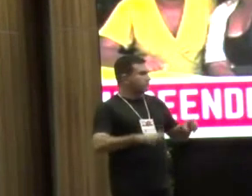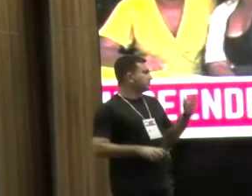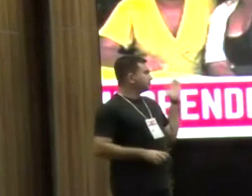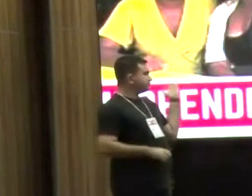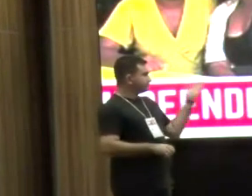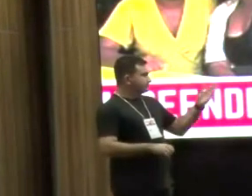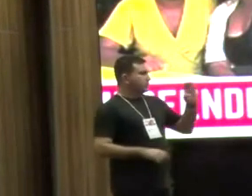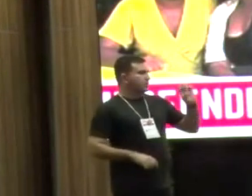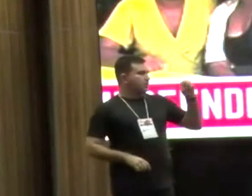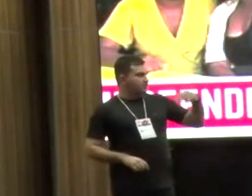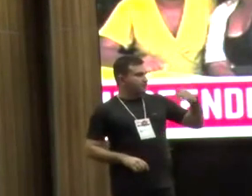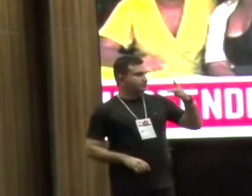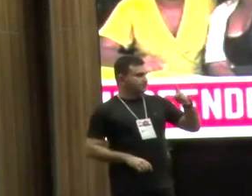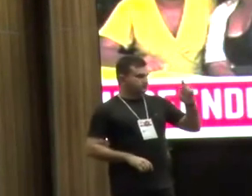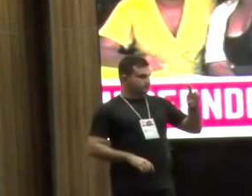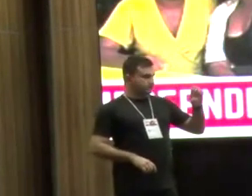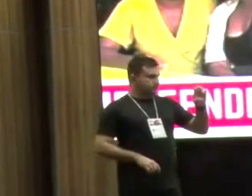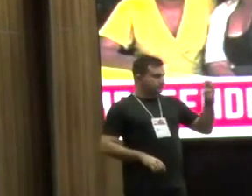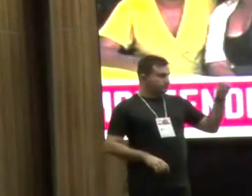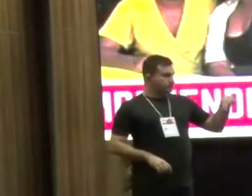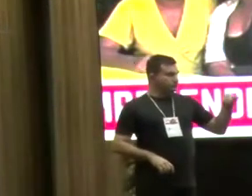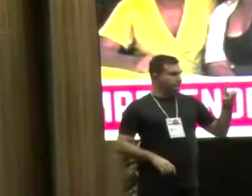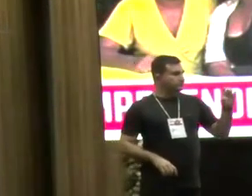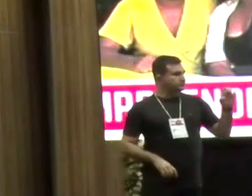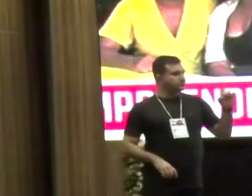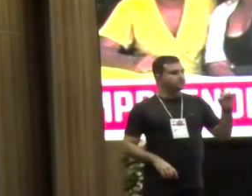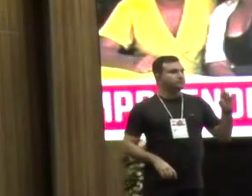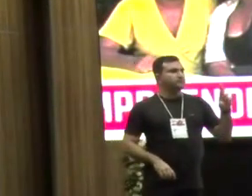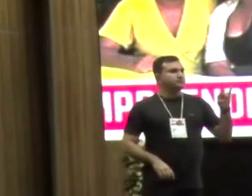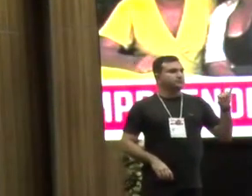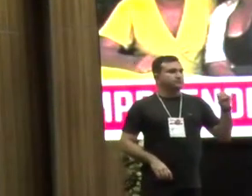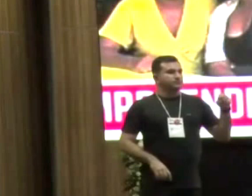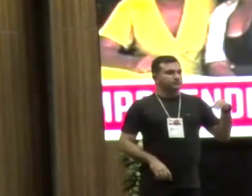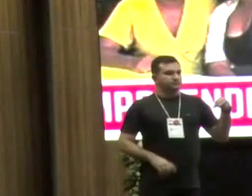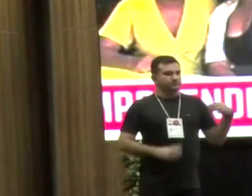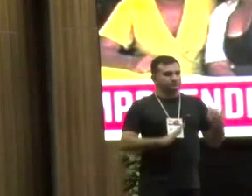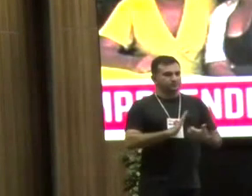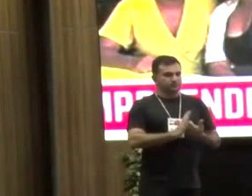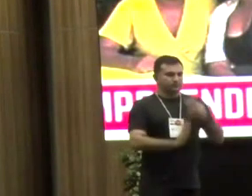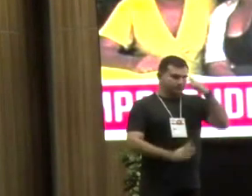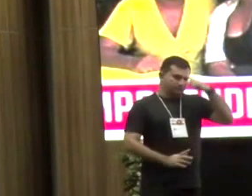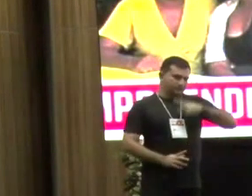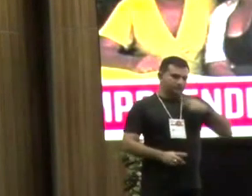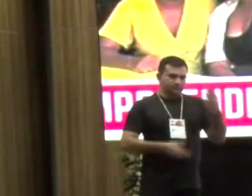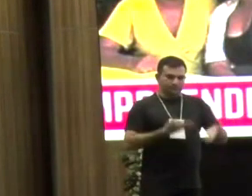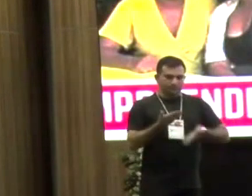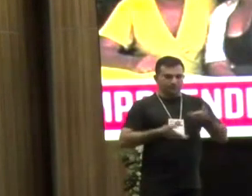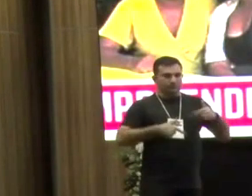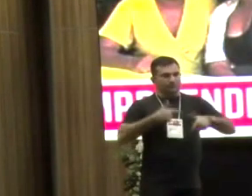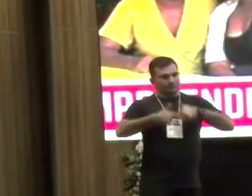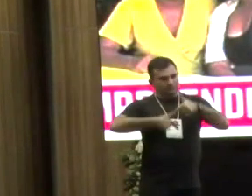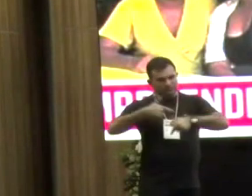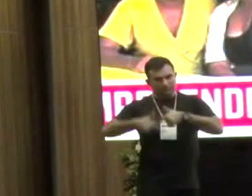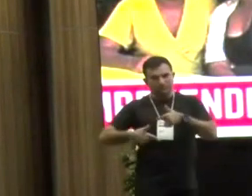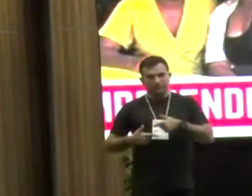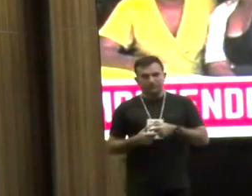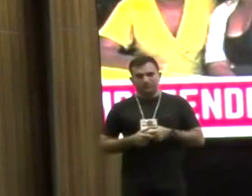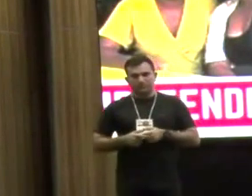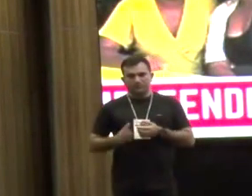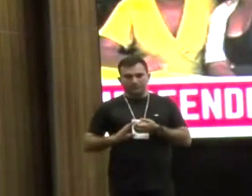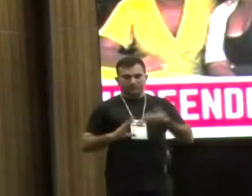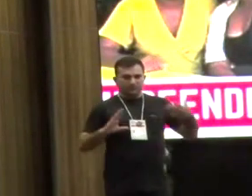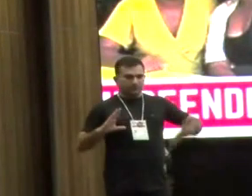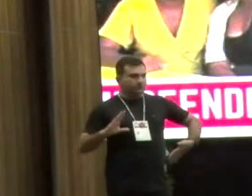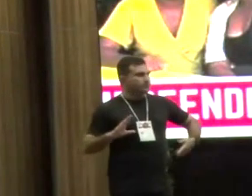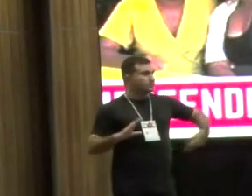empreendedorismo. Essa competência, e aí a base vai entender competência. Vocês